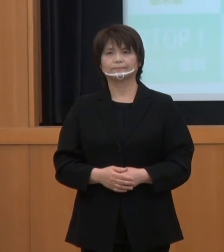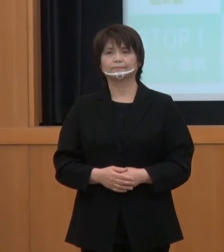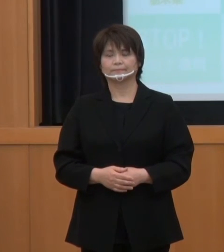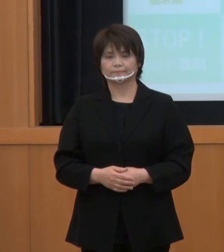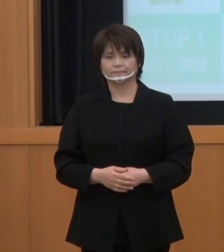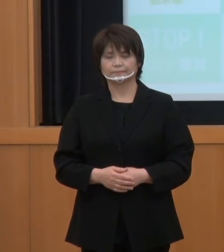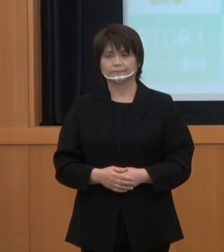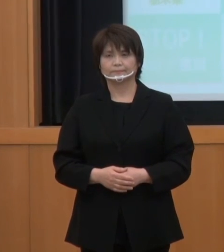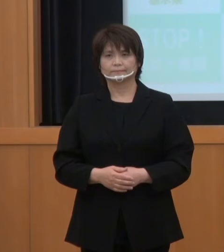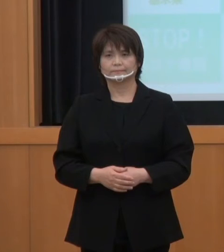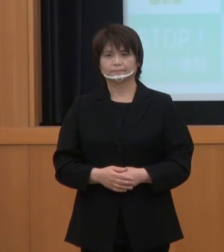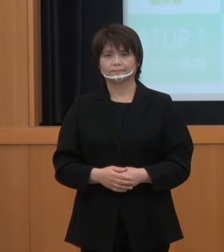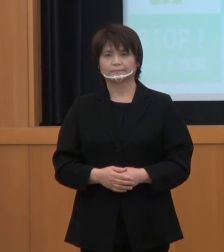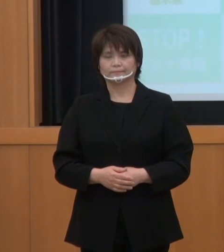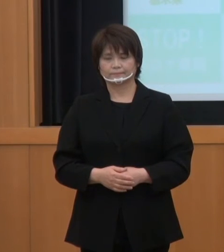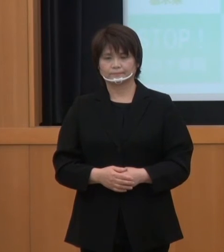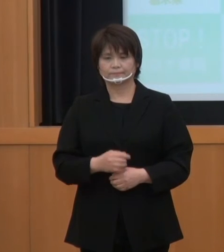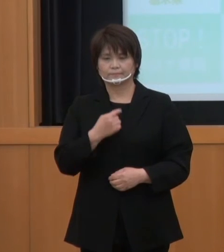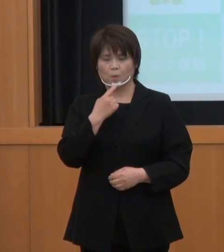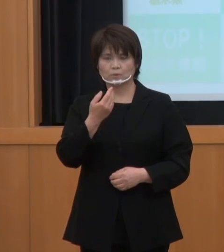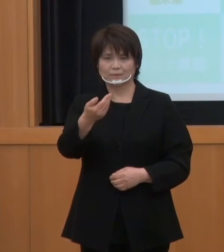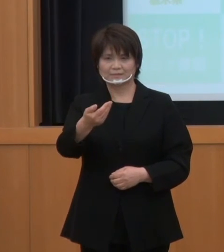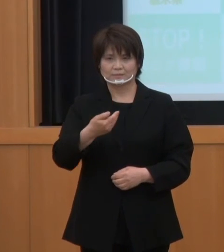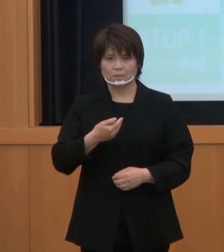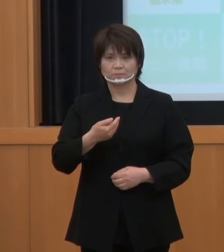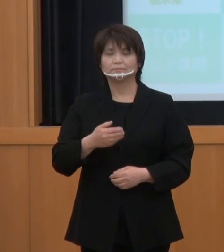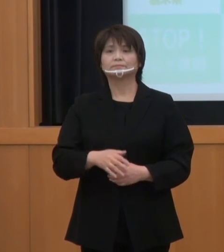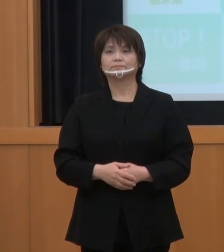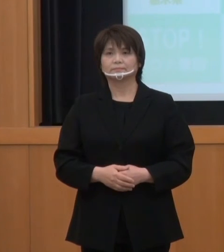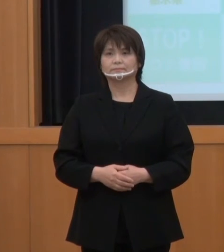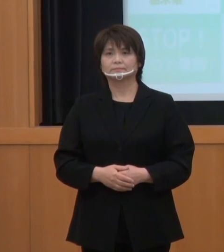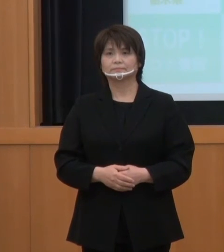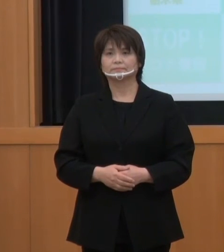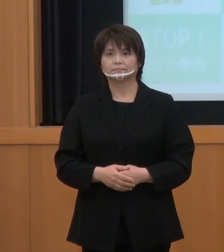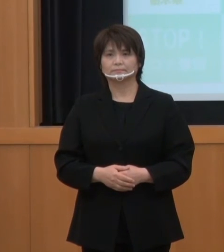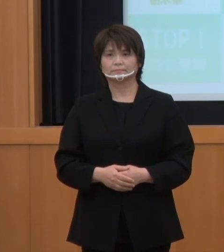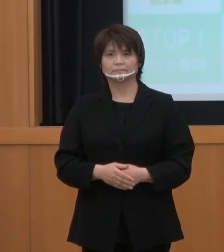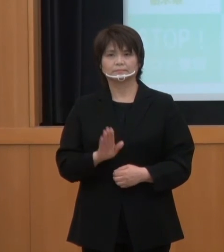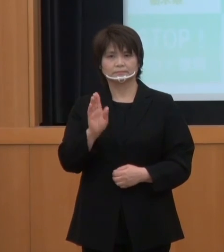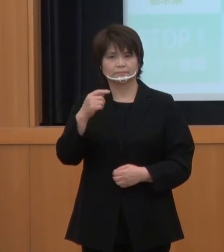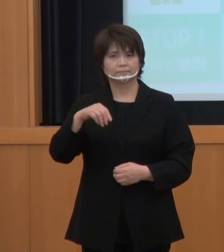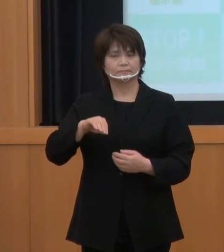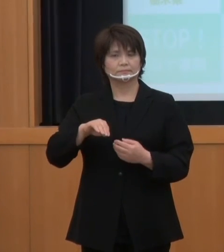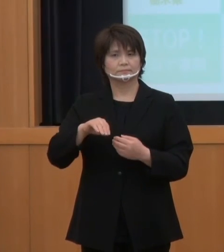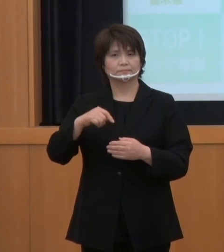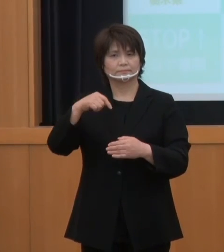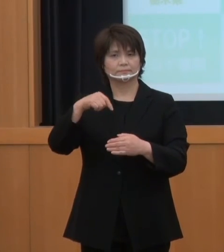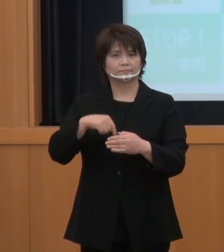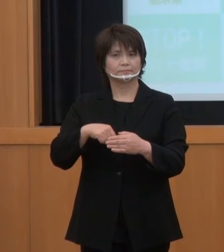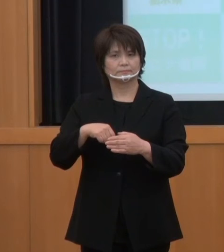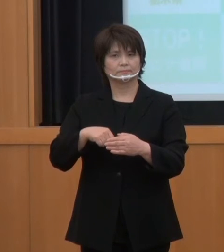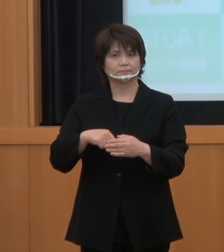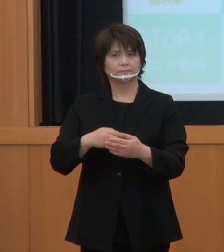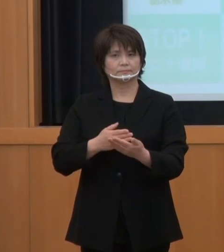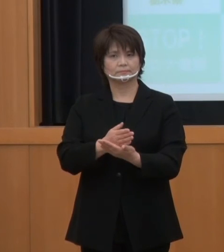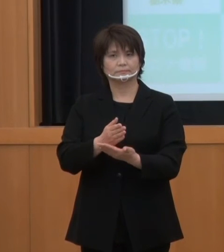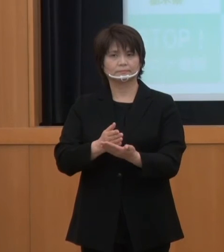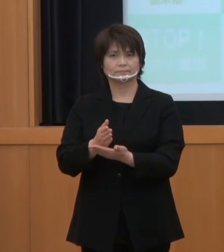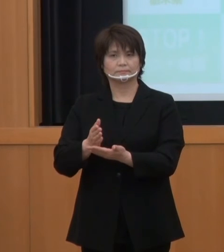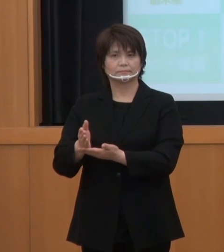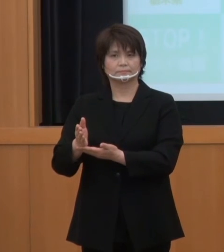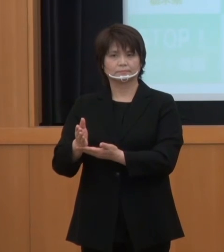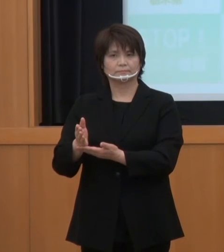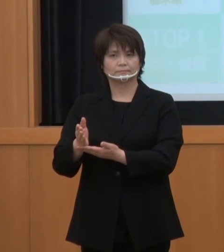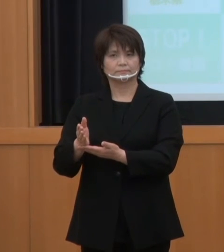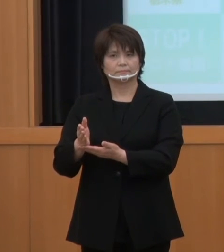続けてちょっと話題変わるんですけれども、県内 の各種首長選挙についてお伺いします。先だって行われ